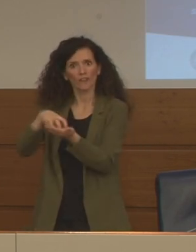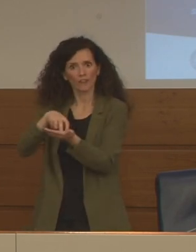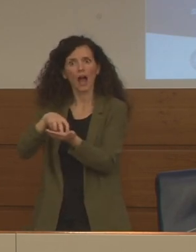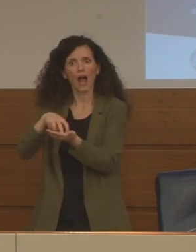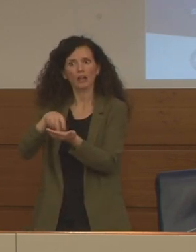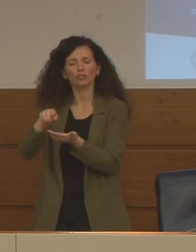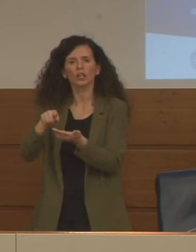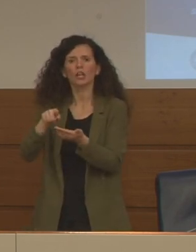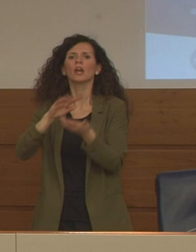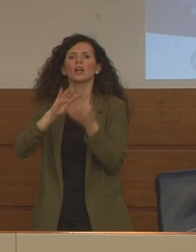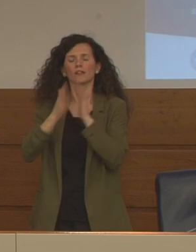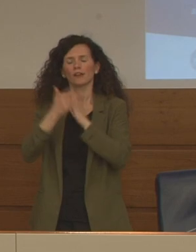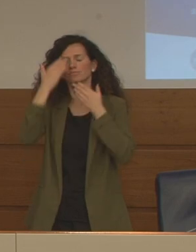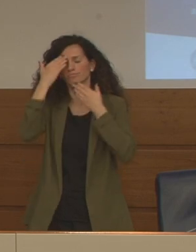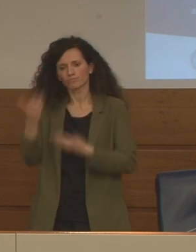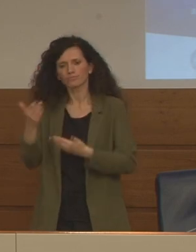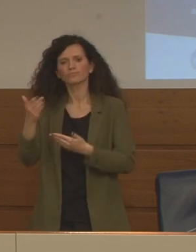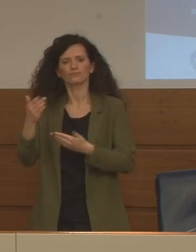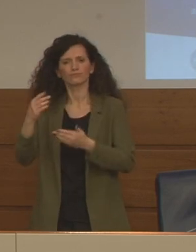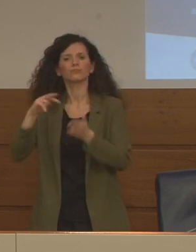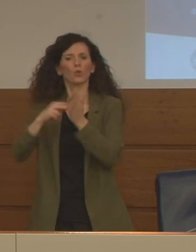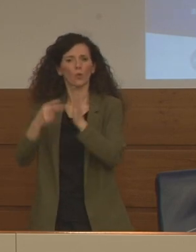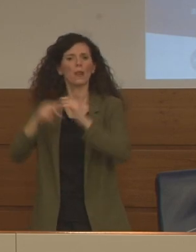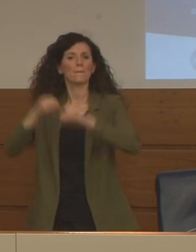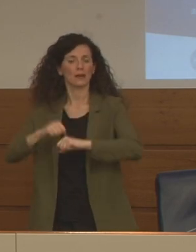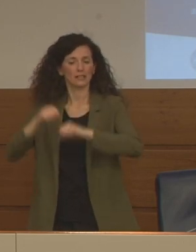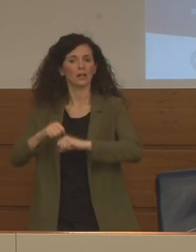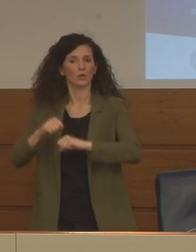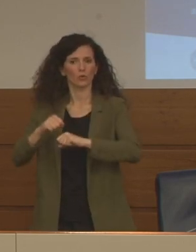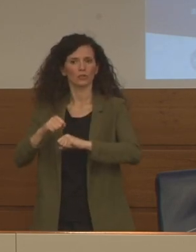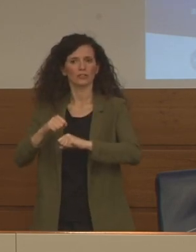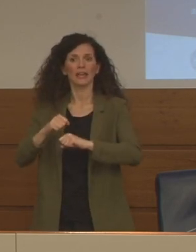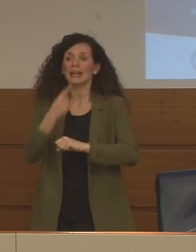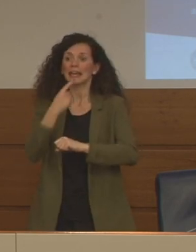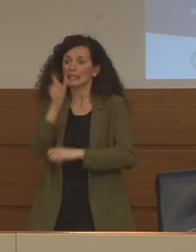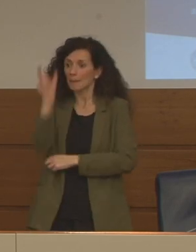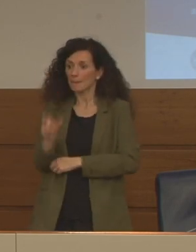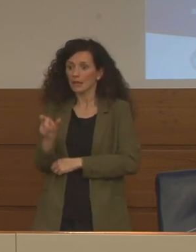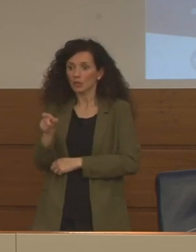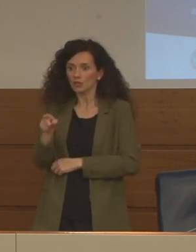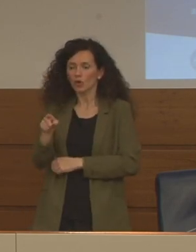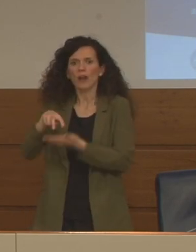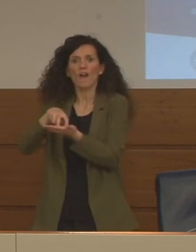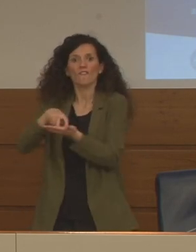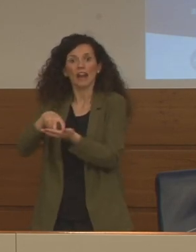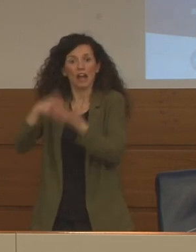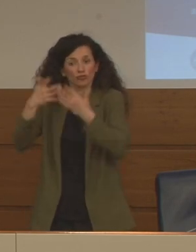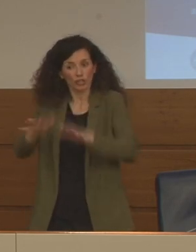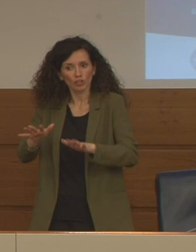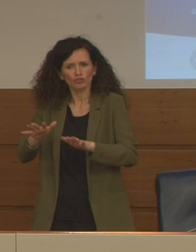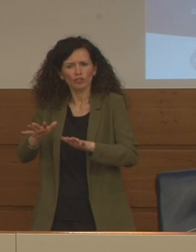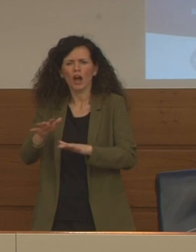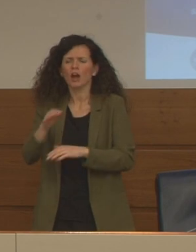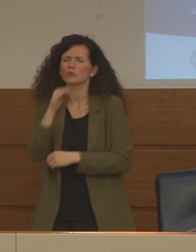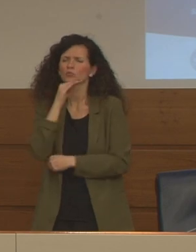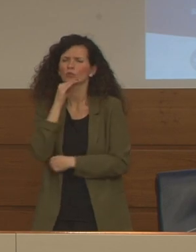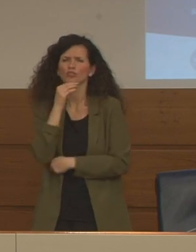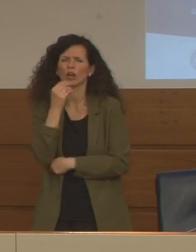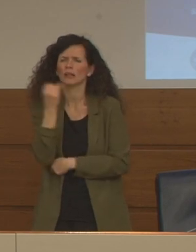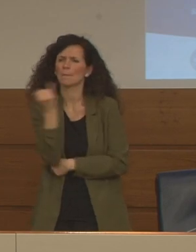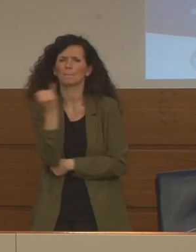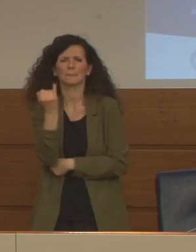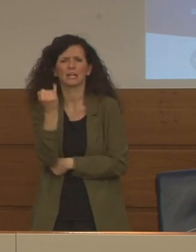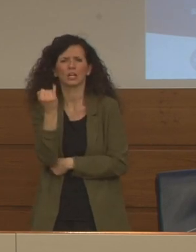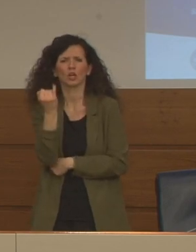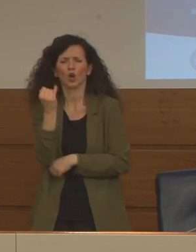per pagare un dazio perché perché una fragilità di base basta un piccolo fattore che altera